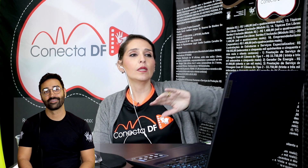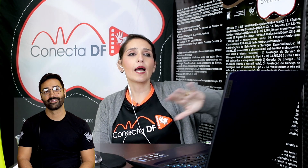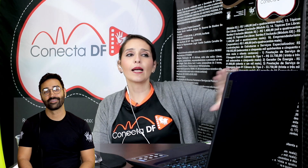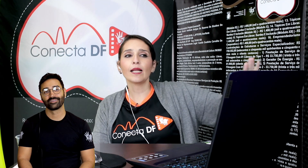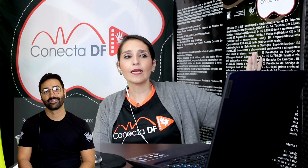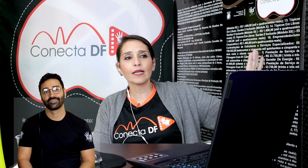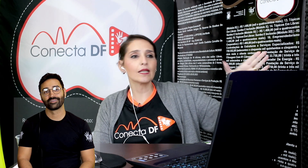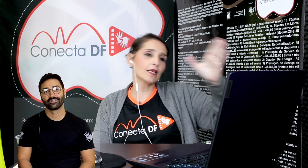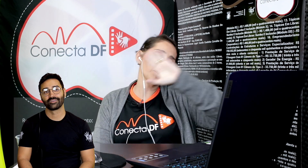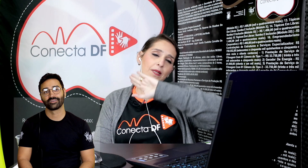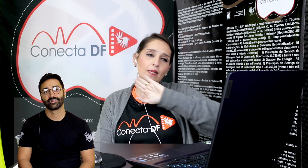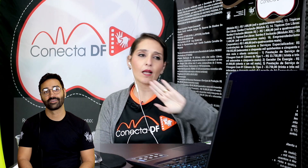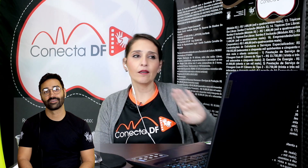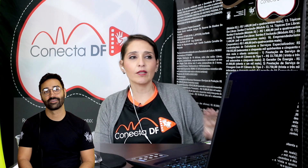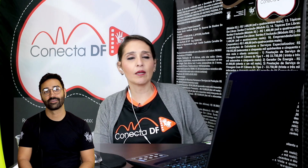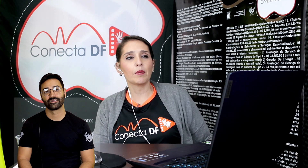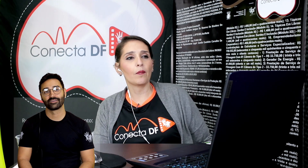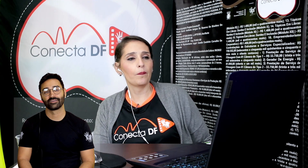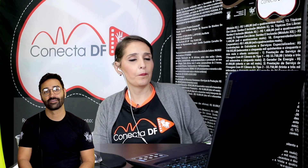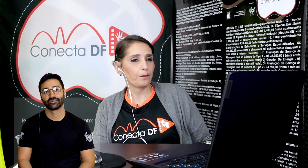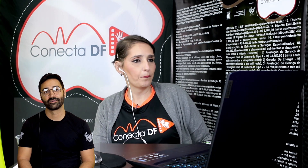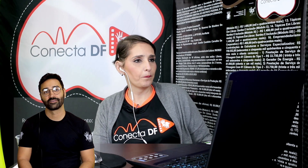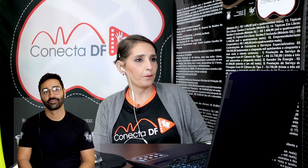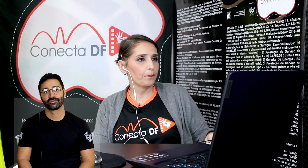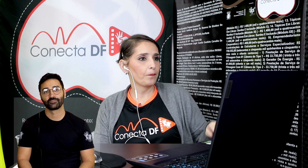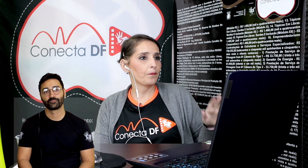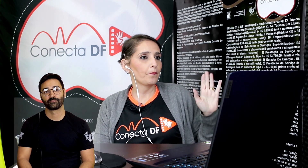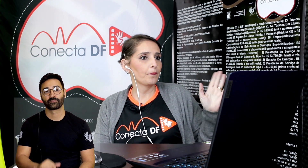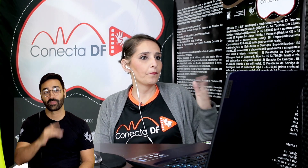Isso. E a galera que quiser apresentar, levanta a mão.